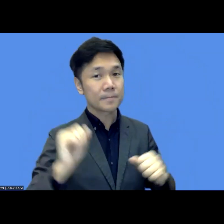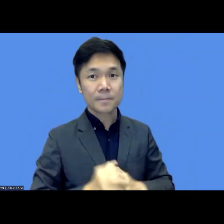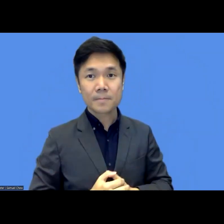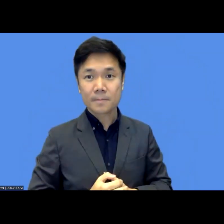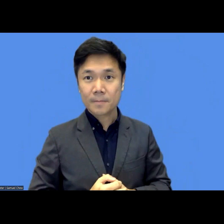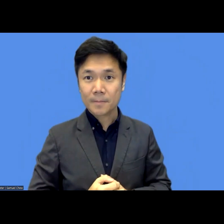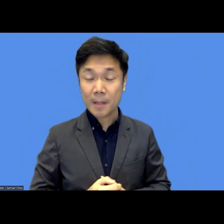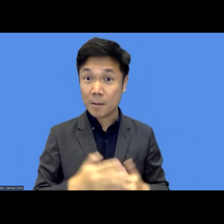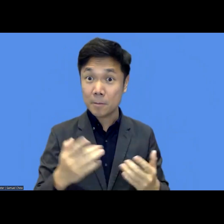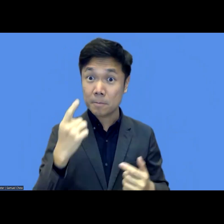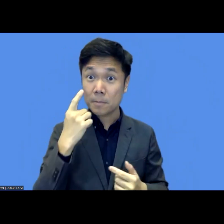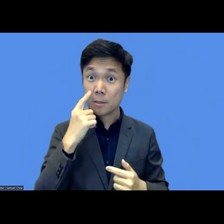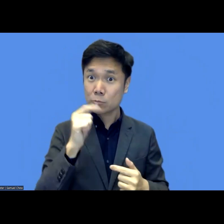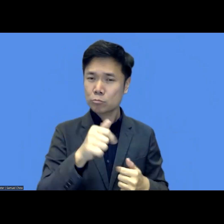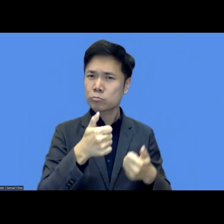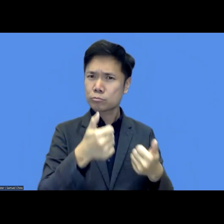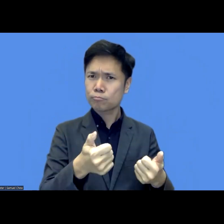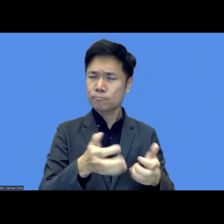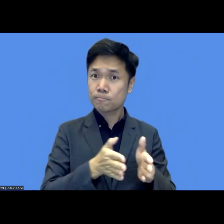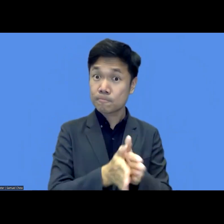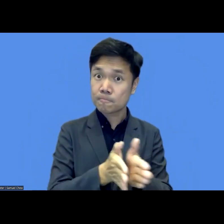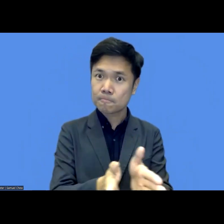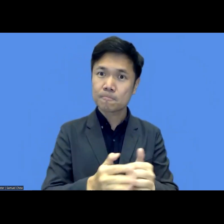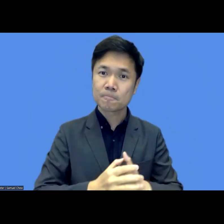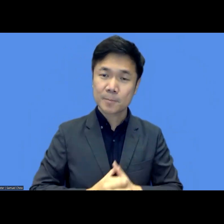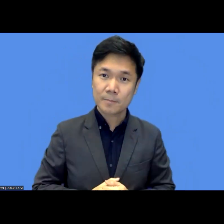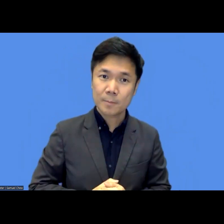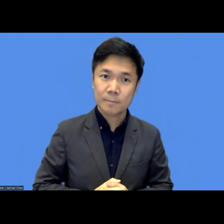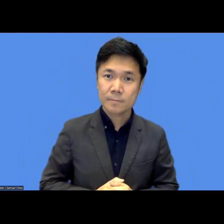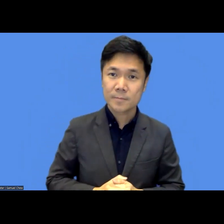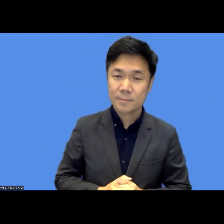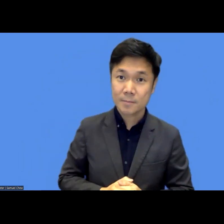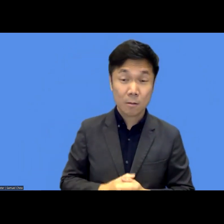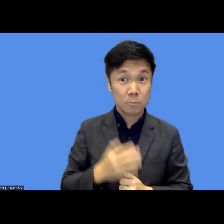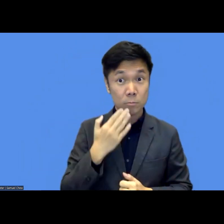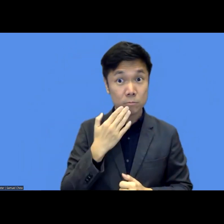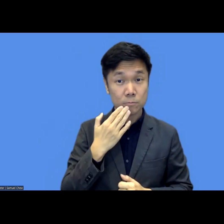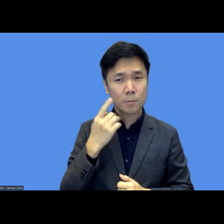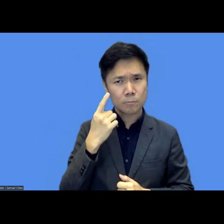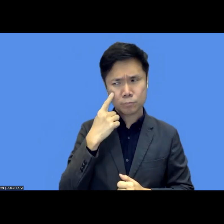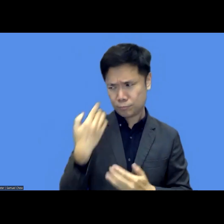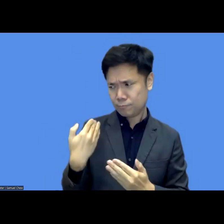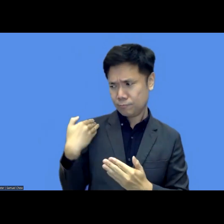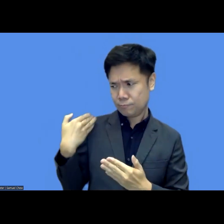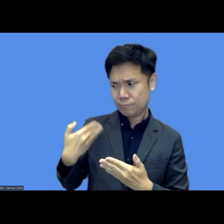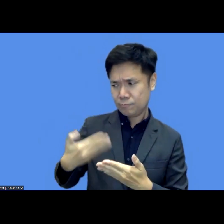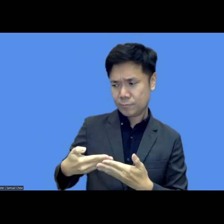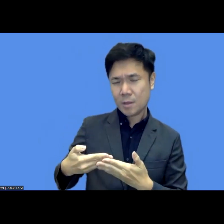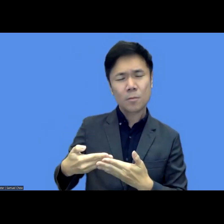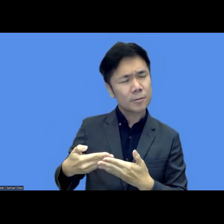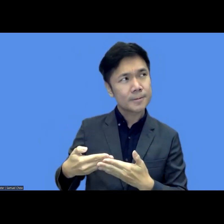Es interesante tener estos ejemplos también. Muchas veces cuando nos comprometimos con